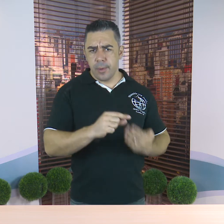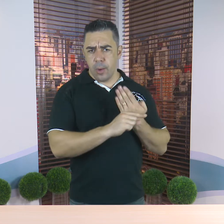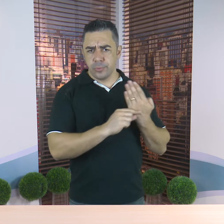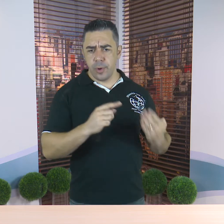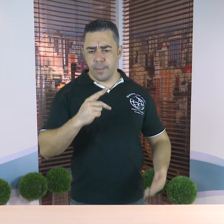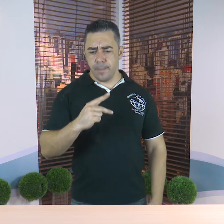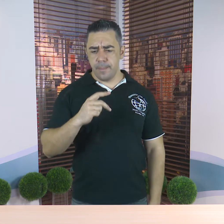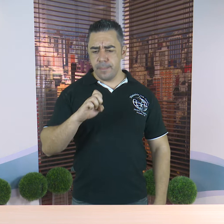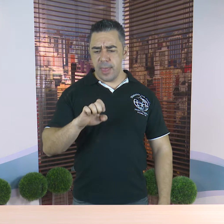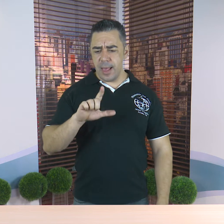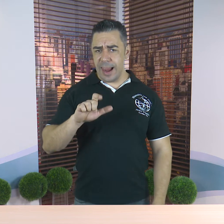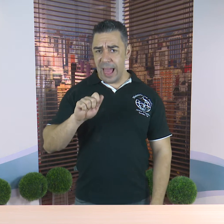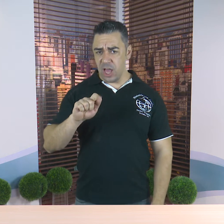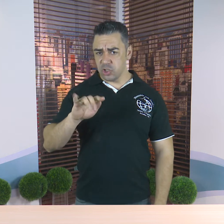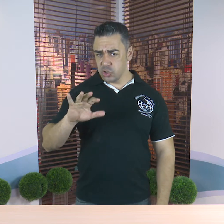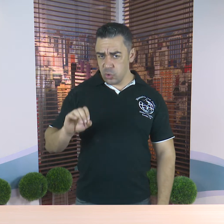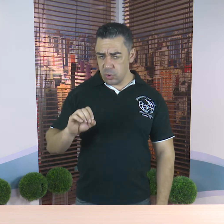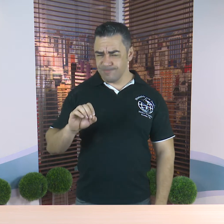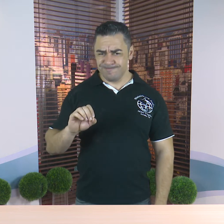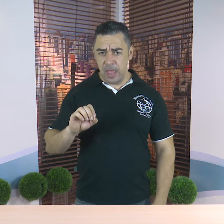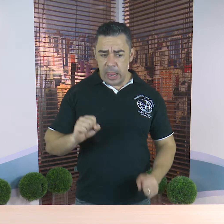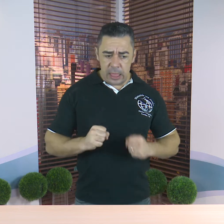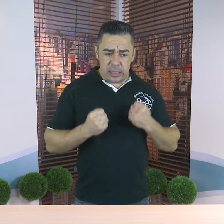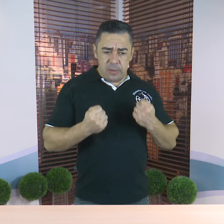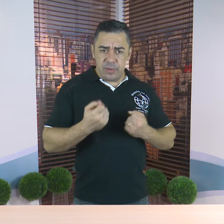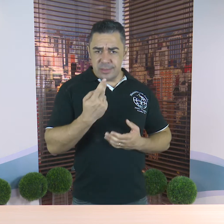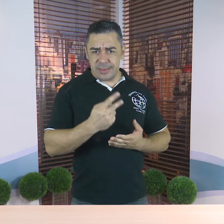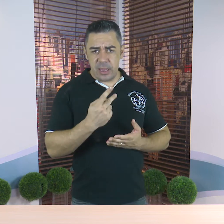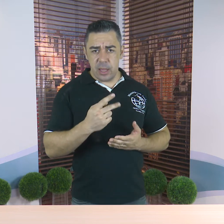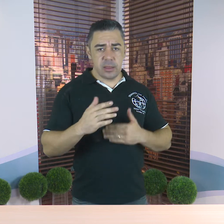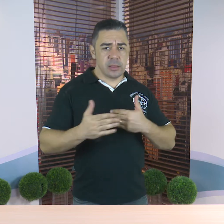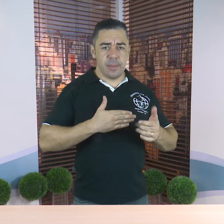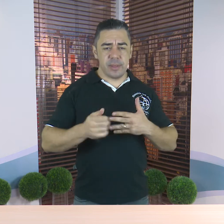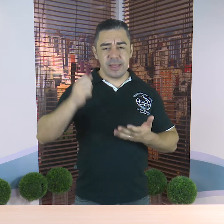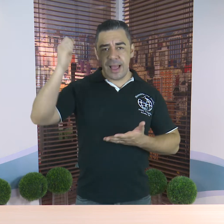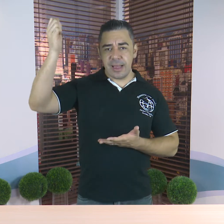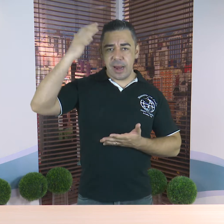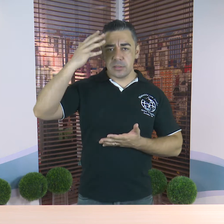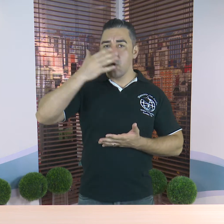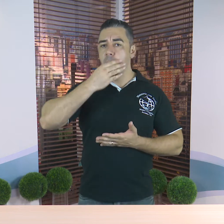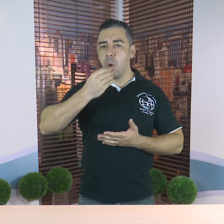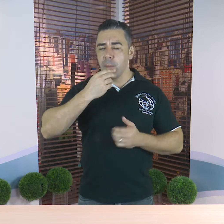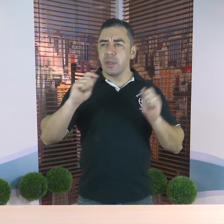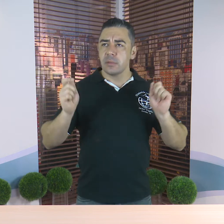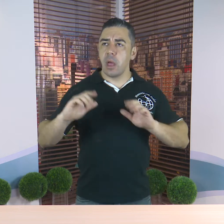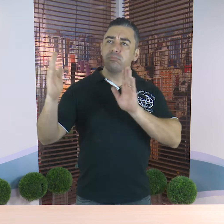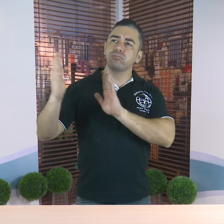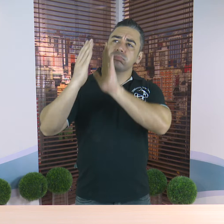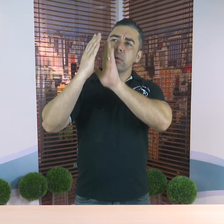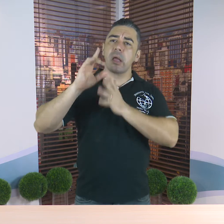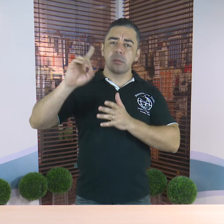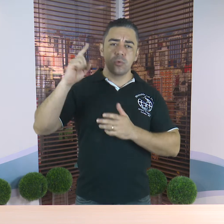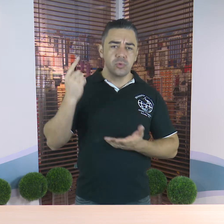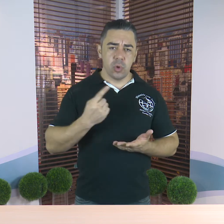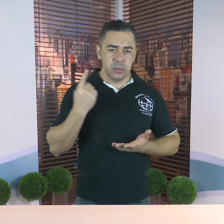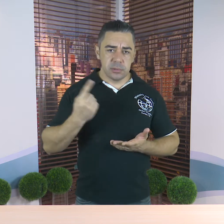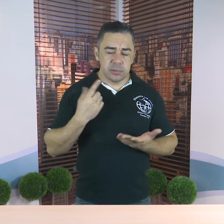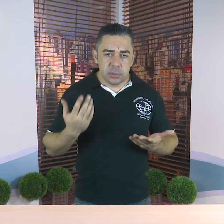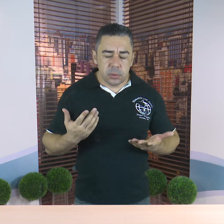pelagianismo defende que o homem, independentemente da graça, pode chegar-se a Deus sozinho. Desconsidera o